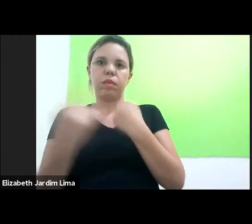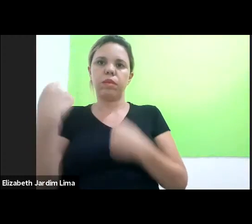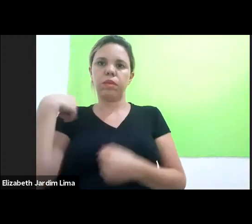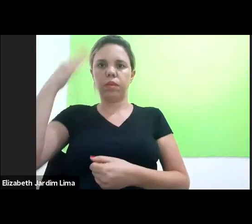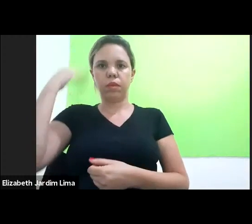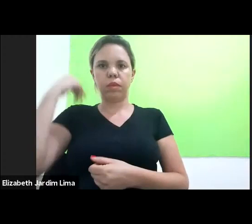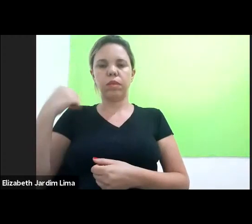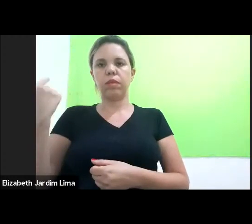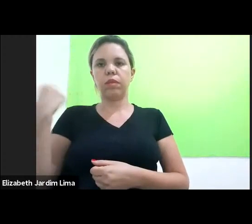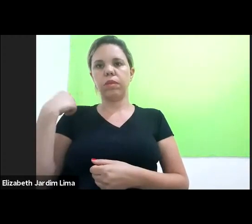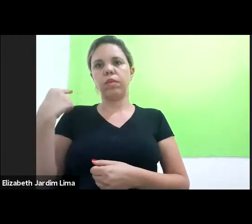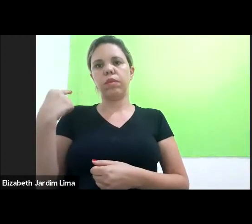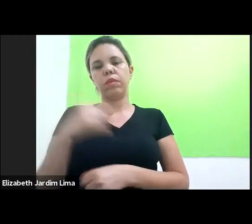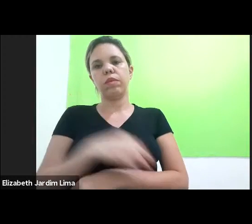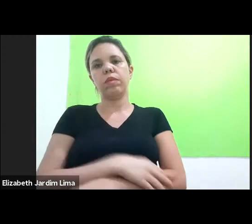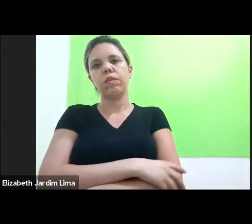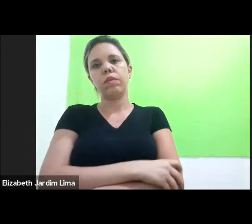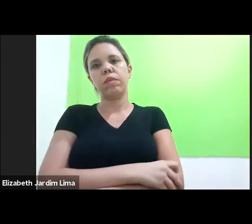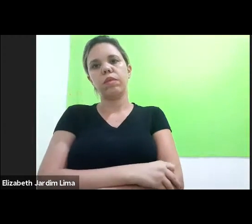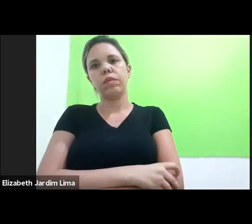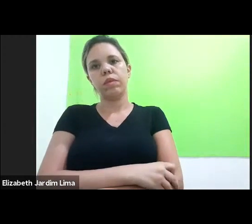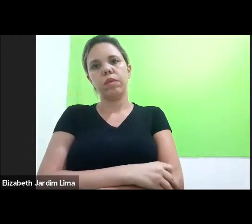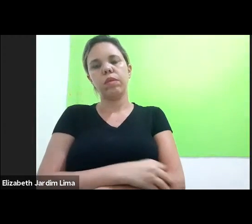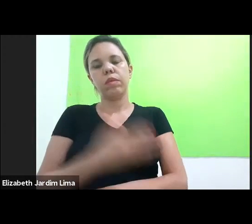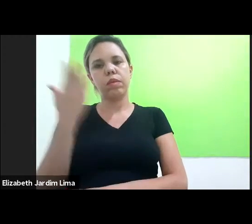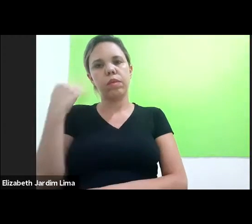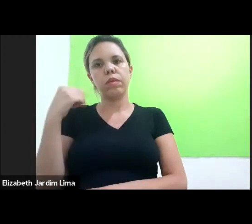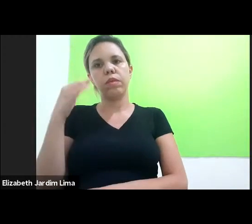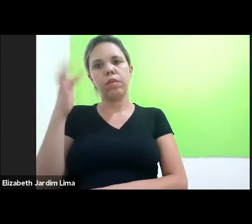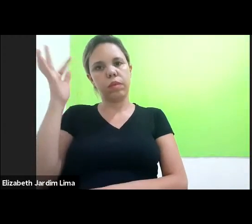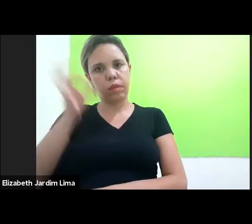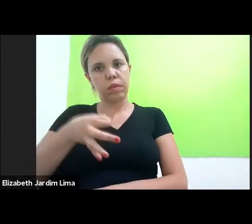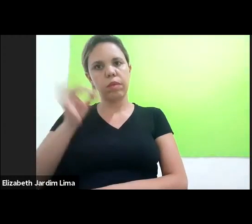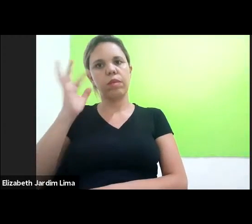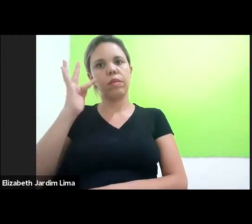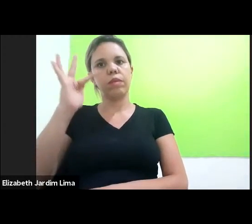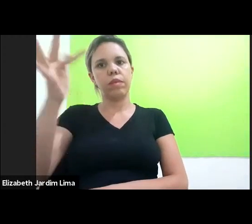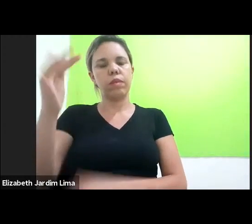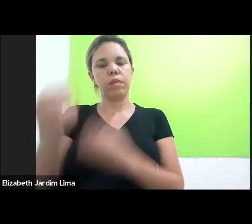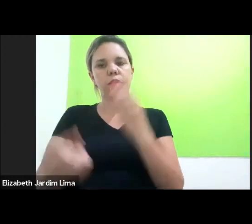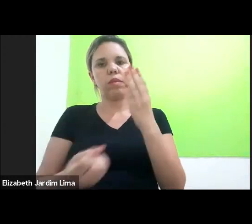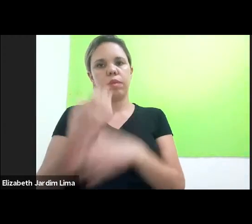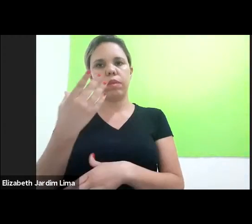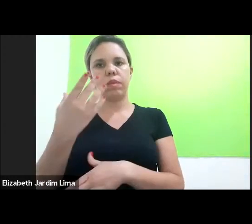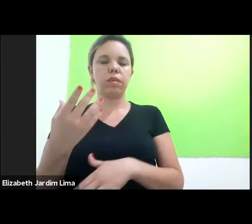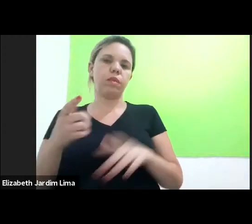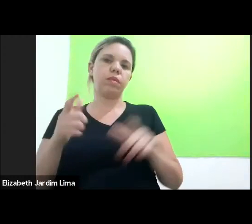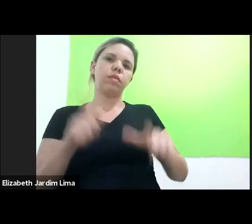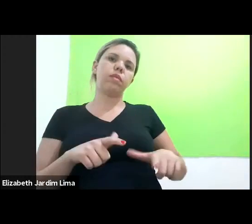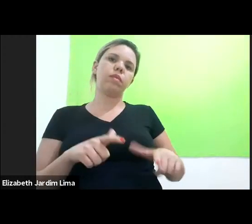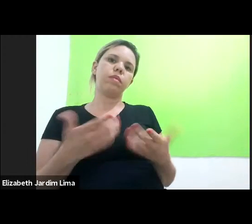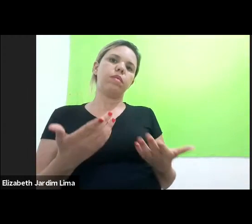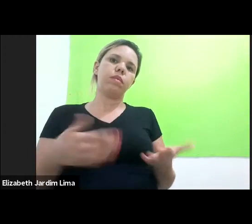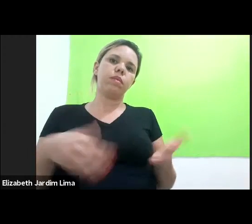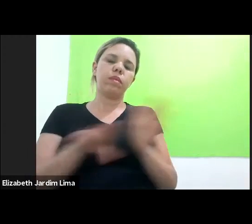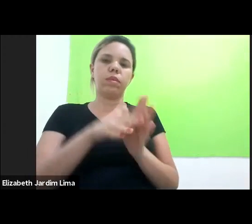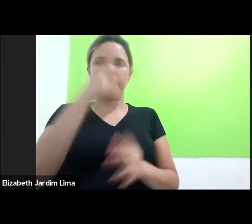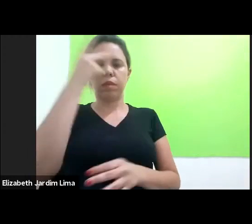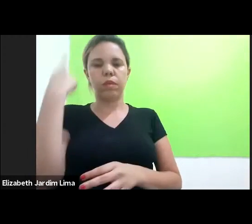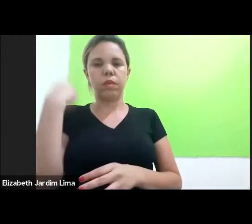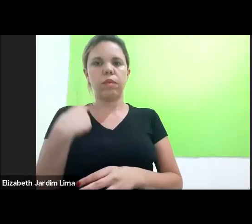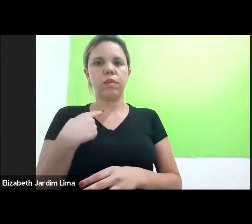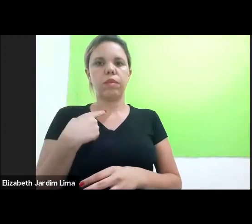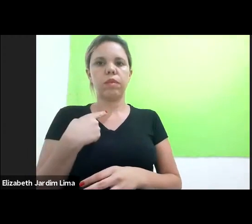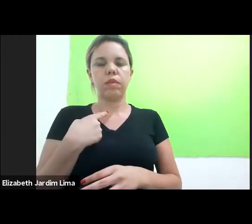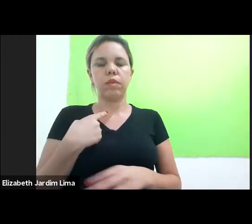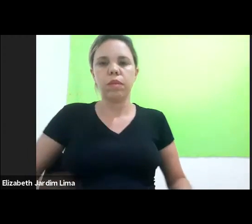que, vamos dizer assim, na incerteza de que um dia sairia ou não sairia do território, né? Porque chegava pessoas com papel dizendo que